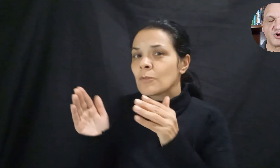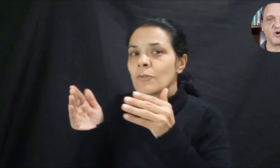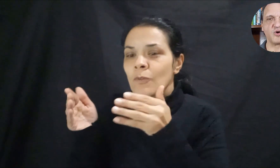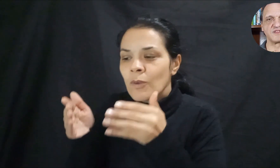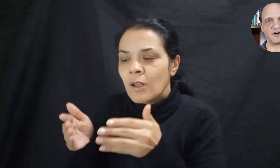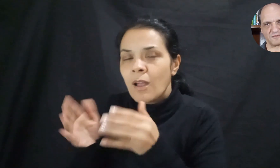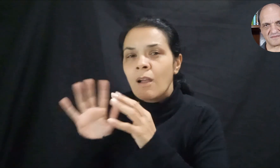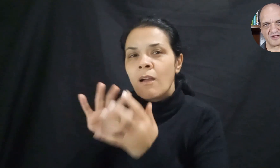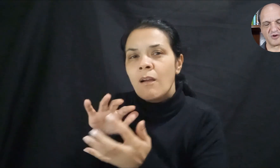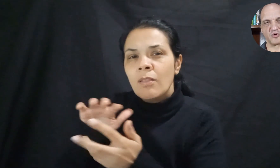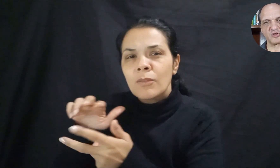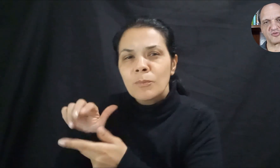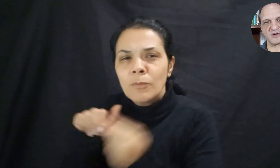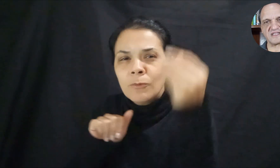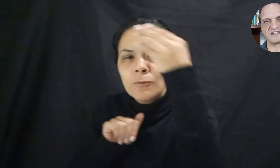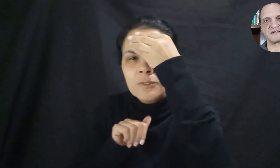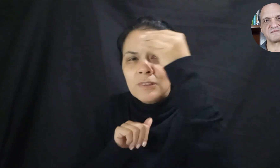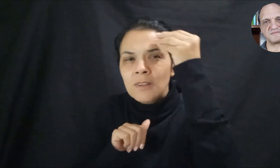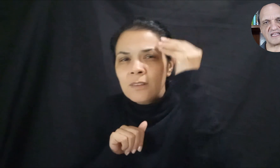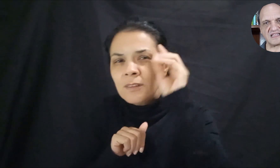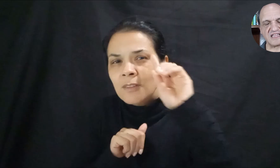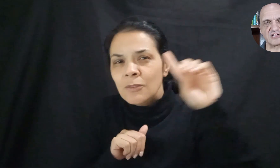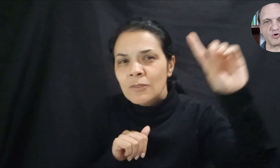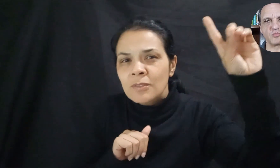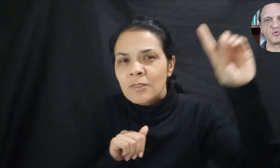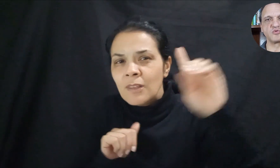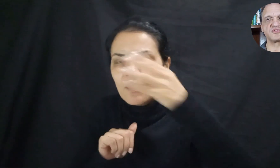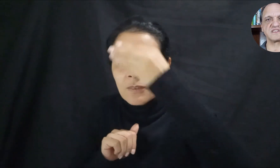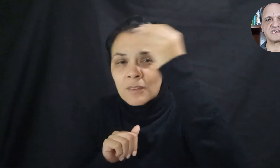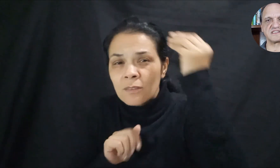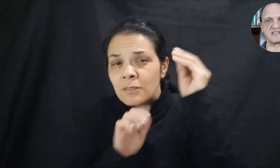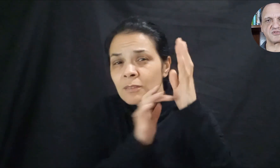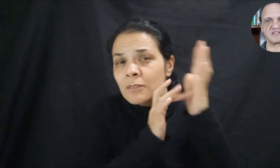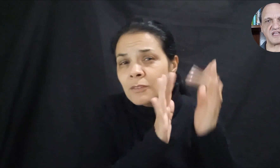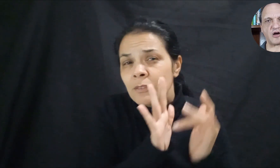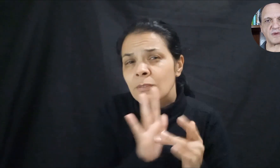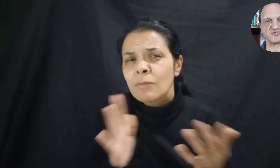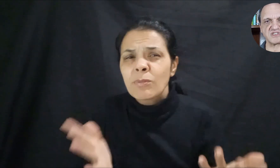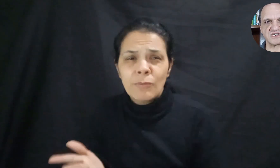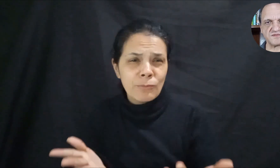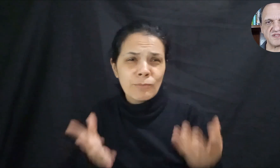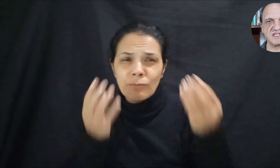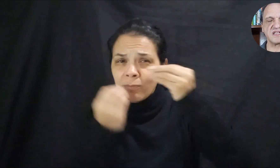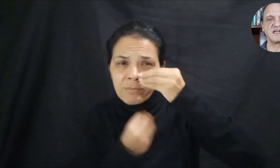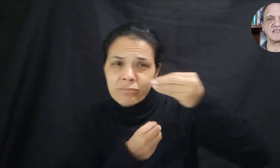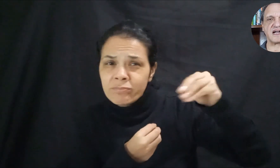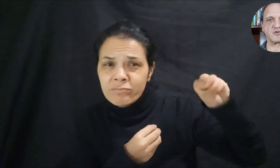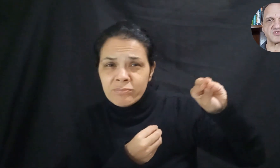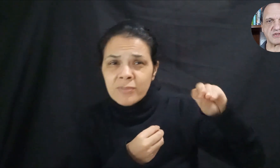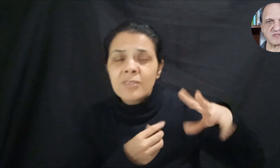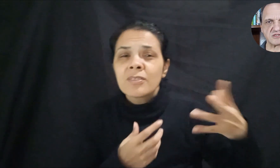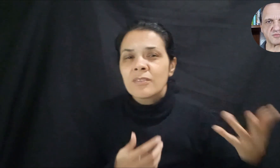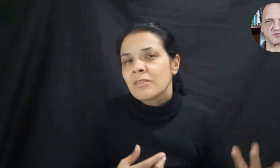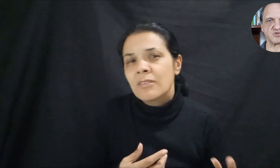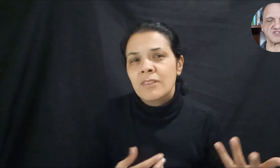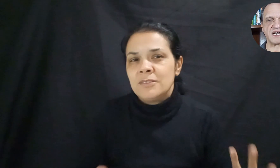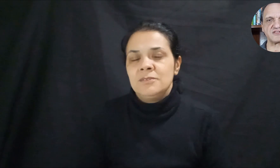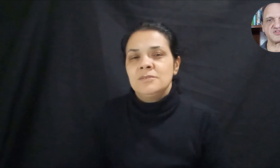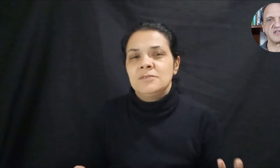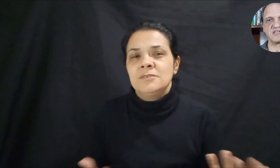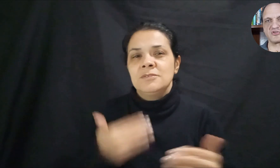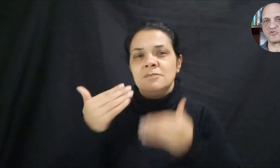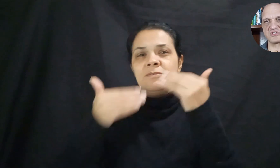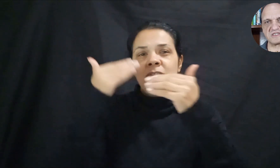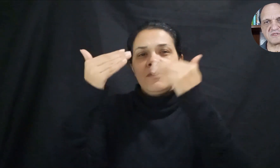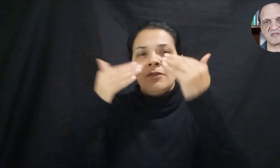mundo ou não? Ou eu estou ainda me rendendo ao mundo, esquecendo que há uma justiça divina, que há consequências para os meus